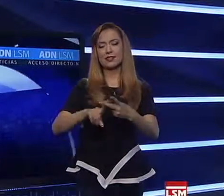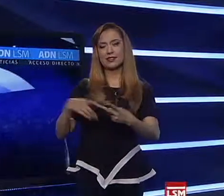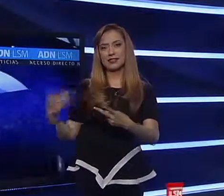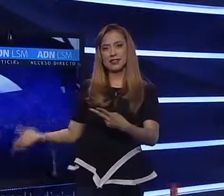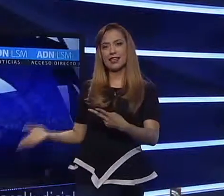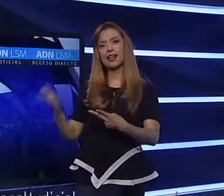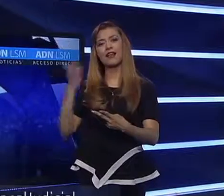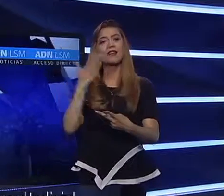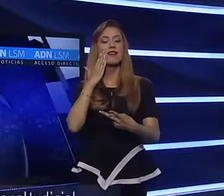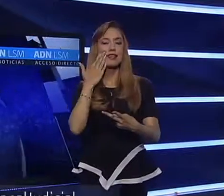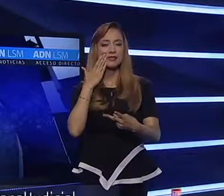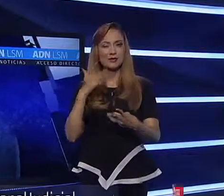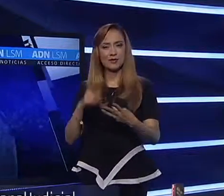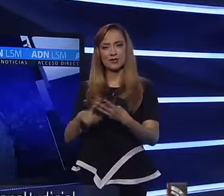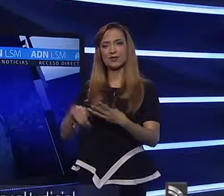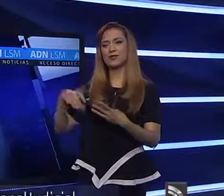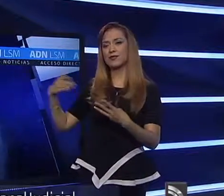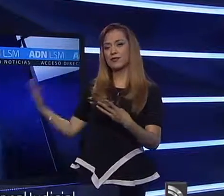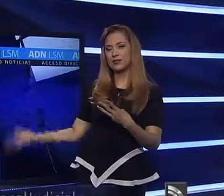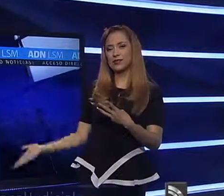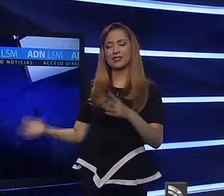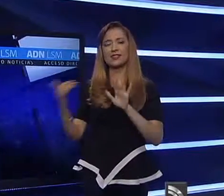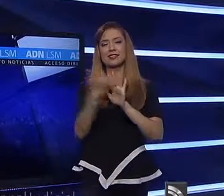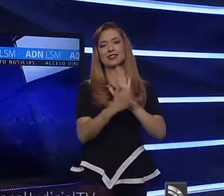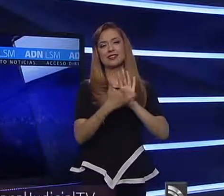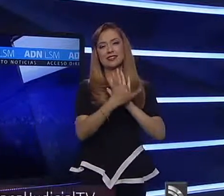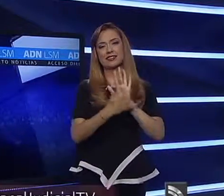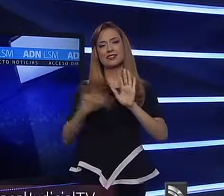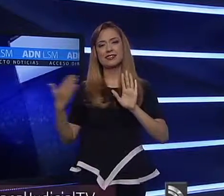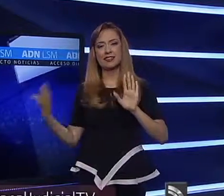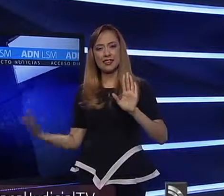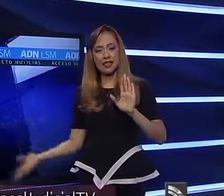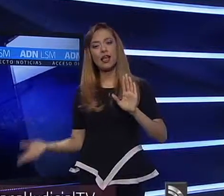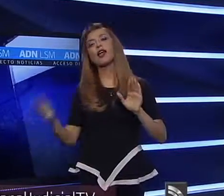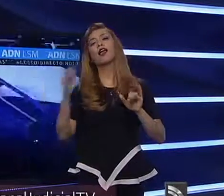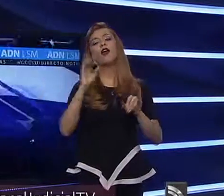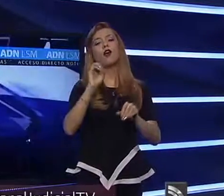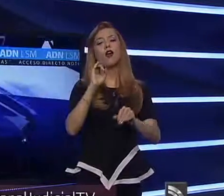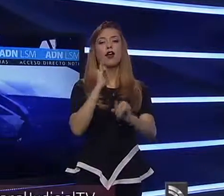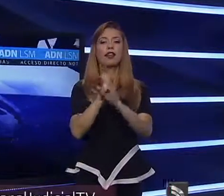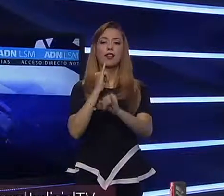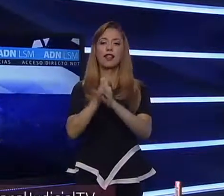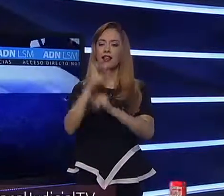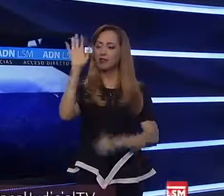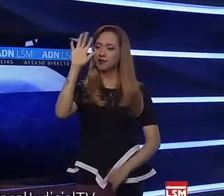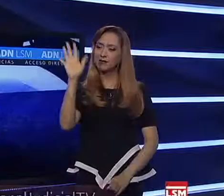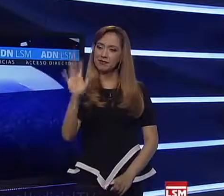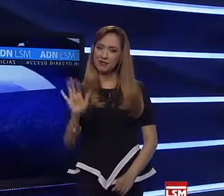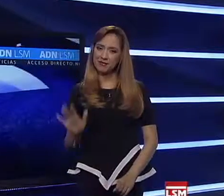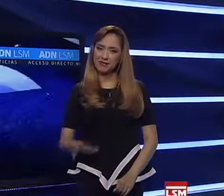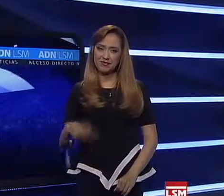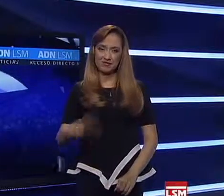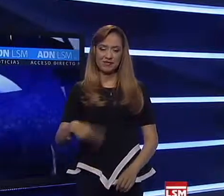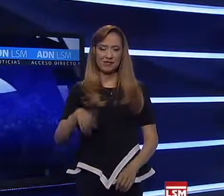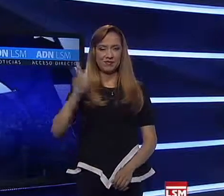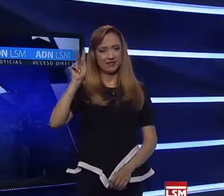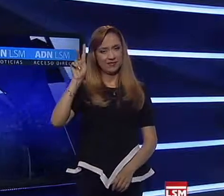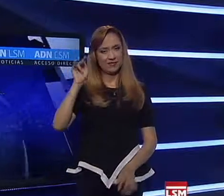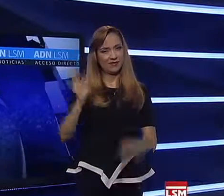Facebook, Canal Judicial, en nuestro canal de YouTube y en el blog WordPress del Canal Judicial. Agradecemos los comentarios